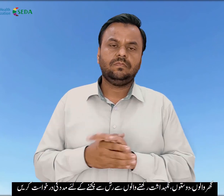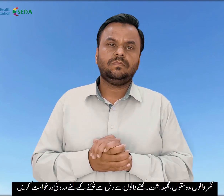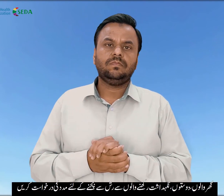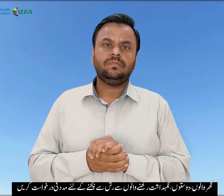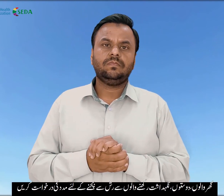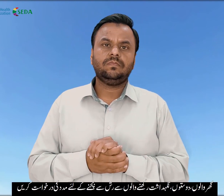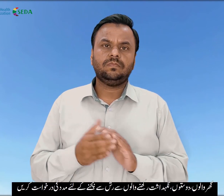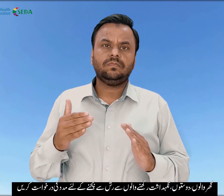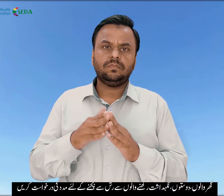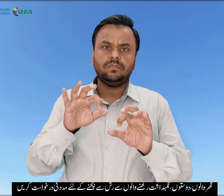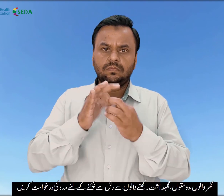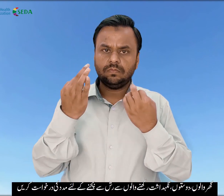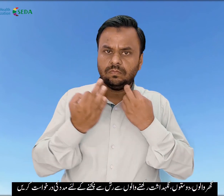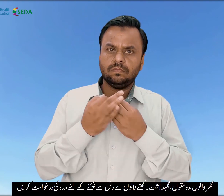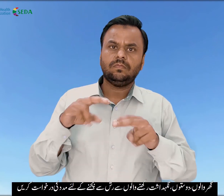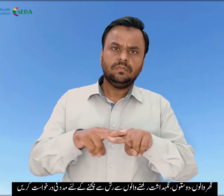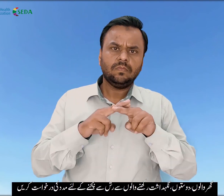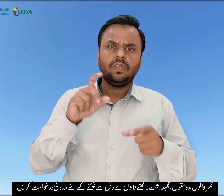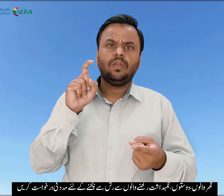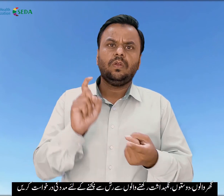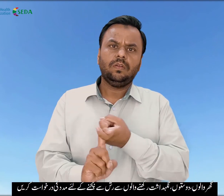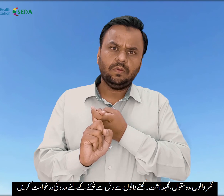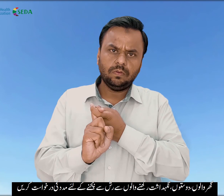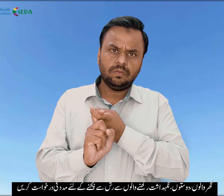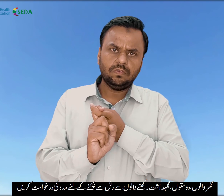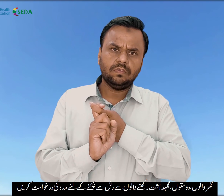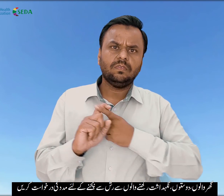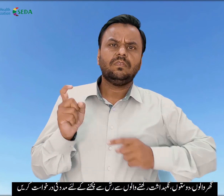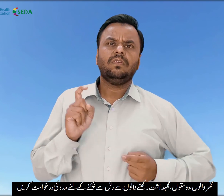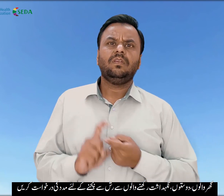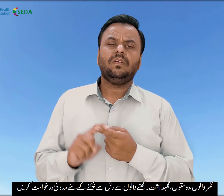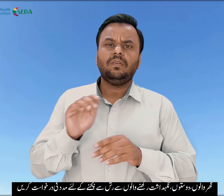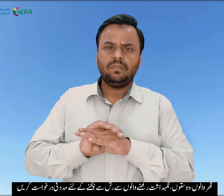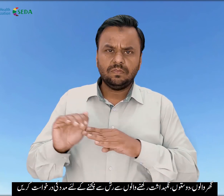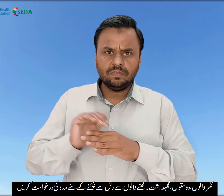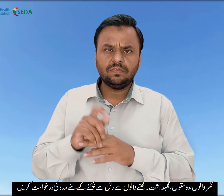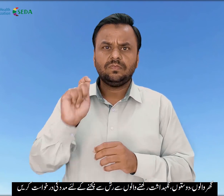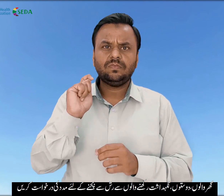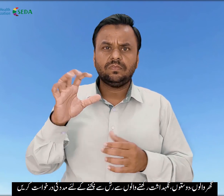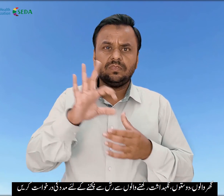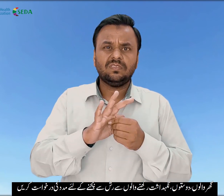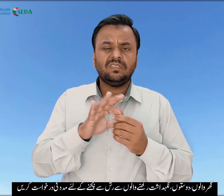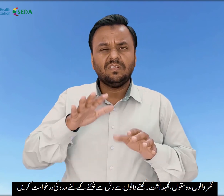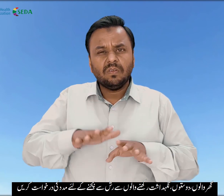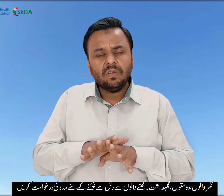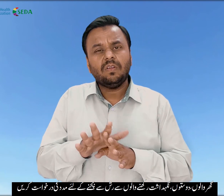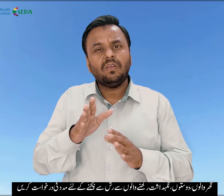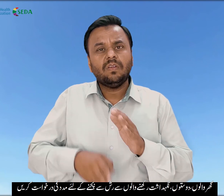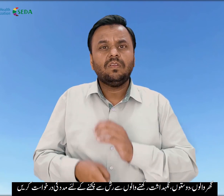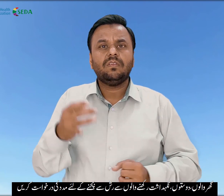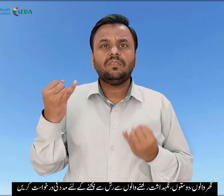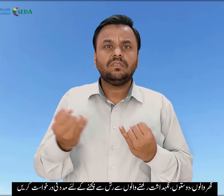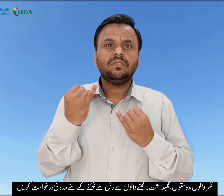گھر والوں، دوستوں، نگہداشت رکھنے والوں سے رش سے بچنے کے لیے مدد کی درخواست